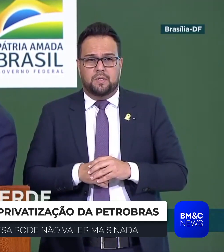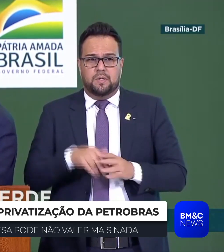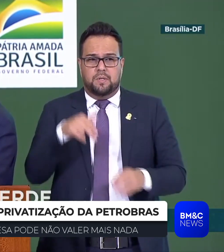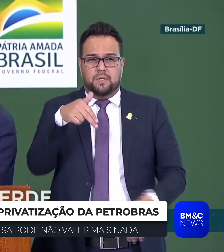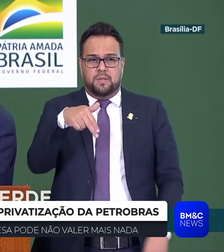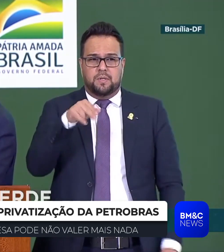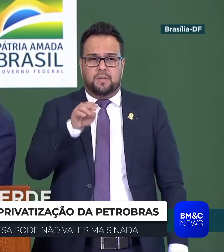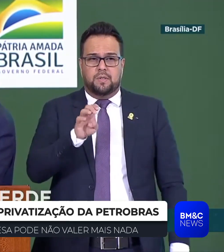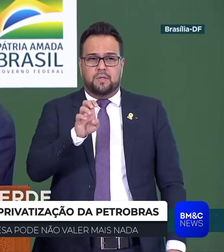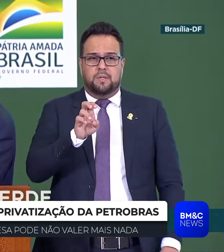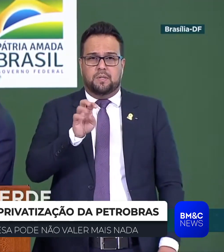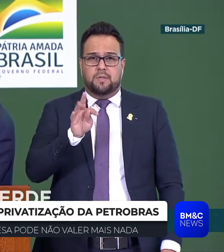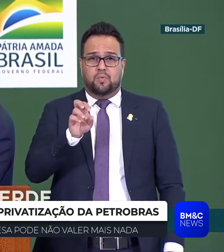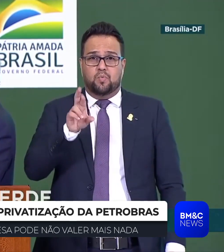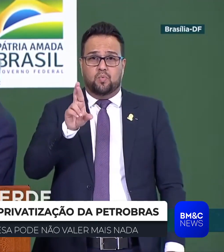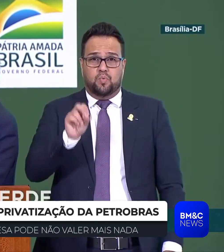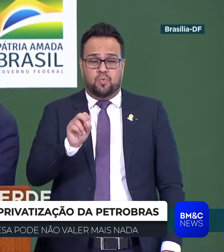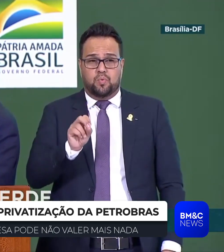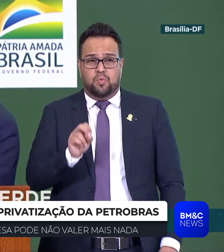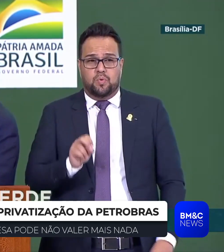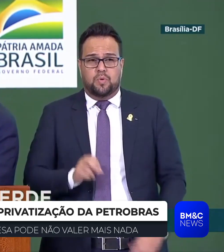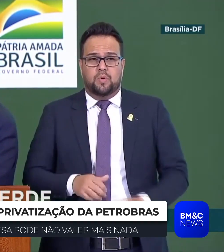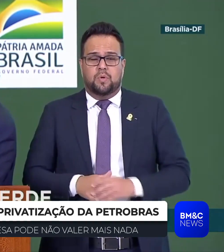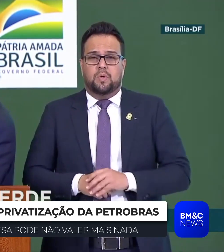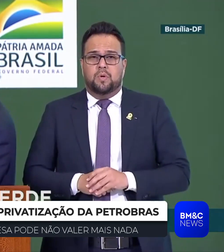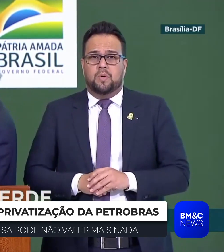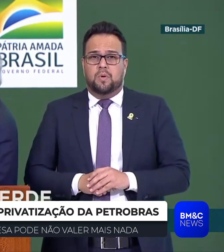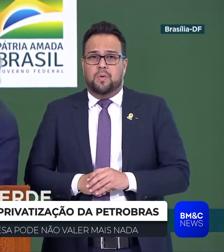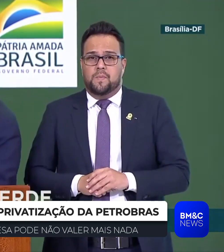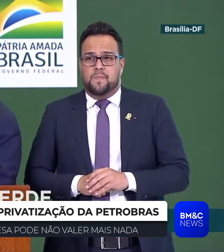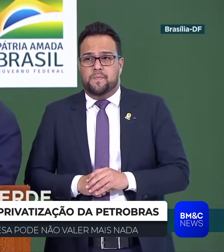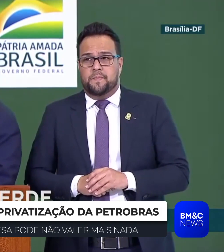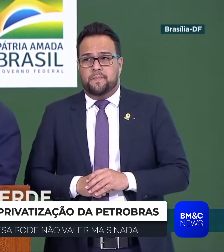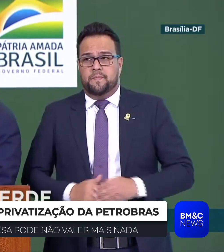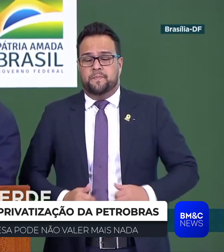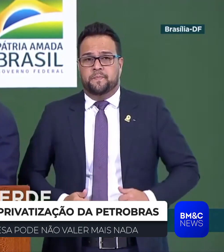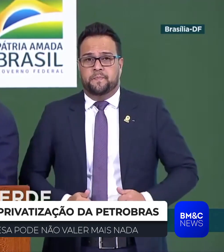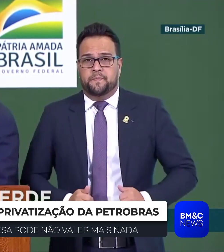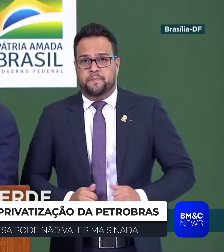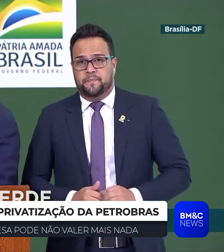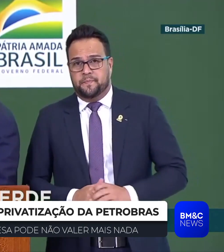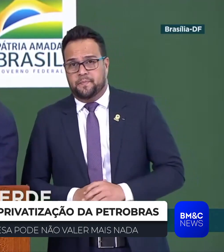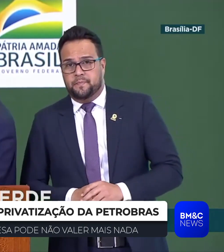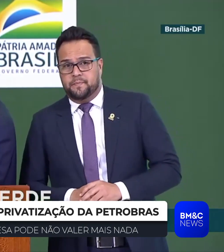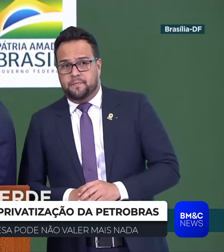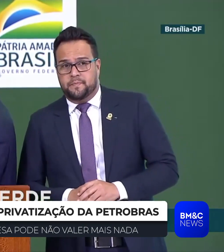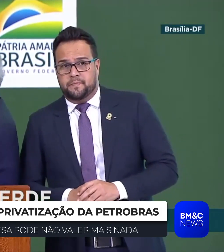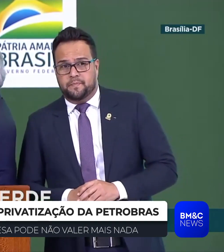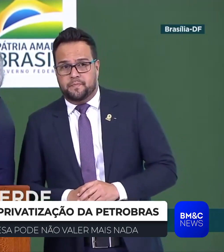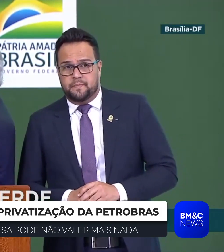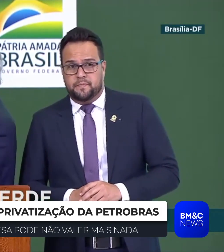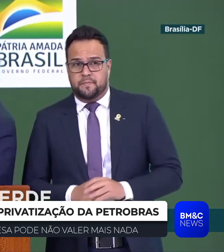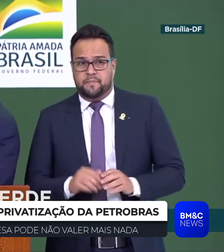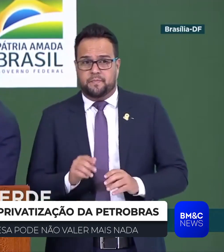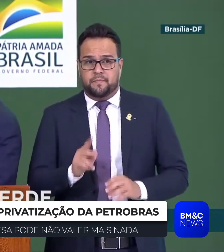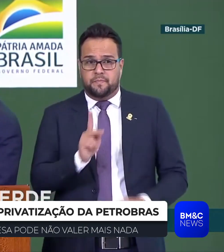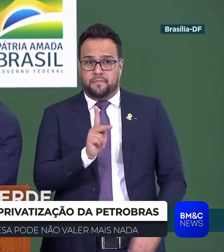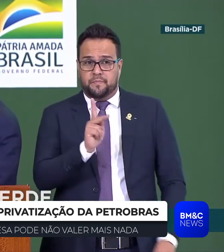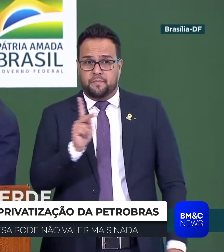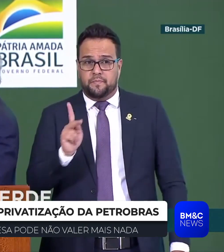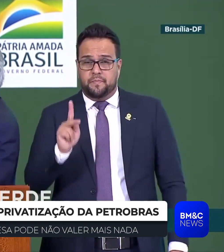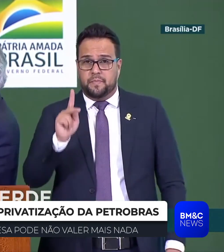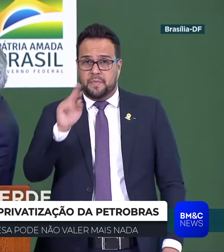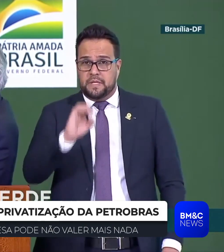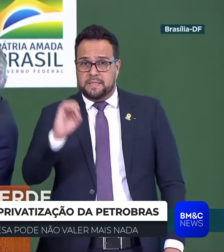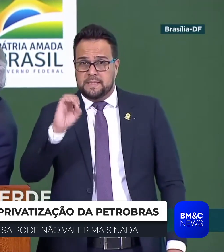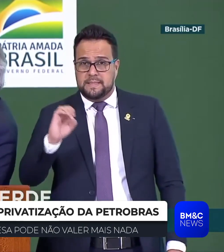nuclear, e o fóssil for abandonado? A Petrobras vai valer zero daqui a 30 anos. E o que nós fizemos? Deixamos o petróleo lá embaixo,